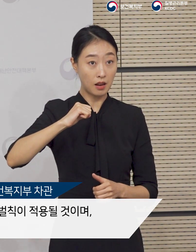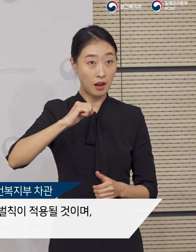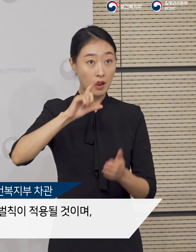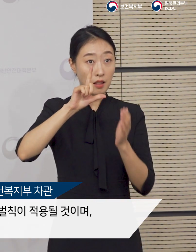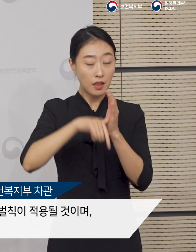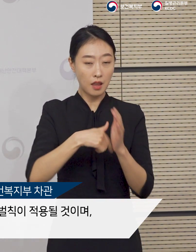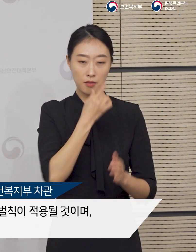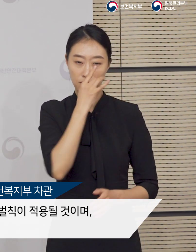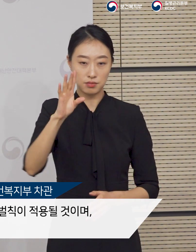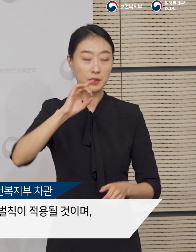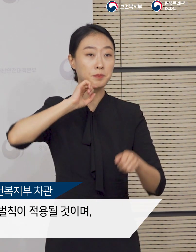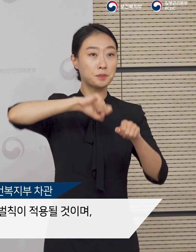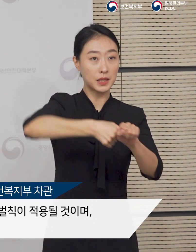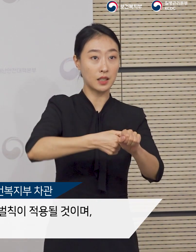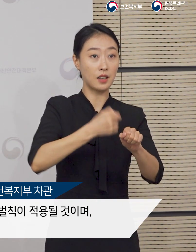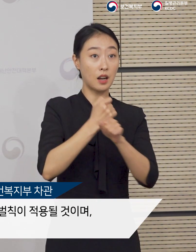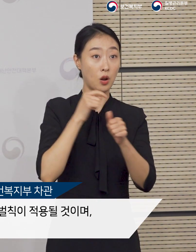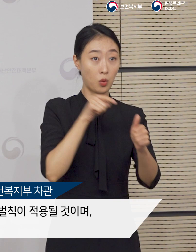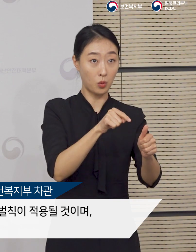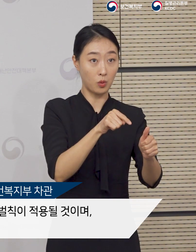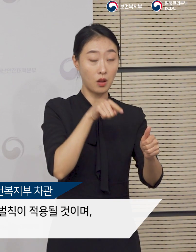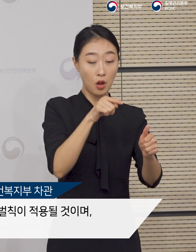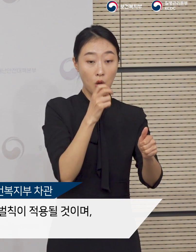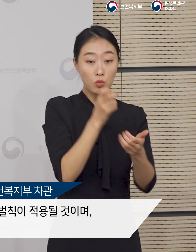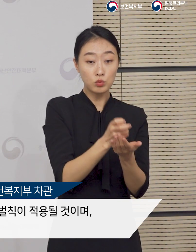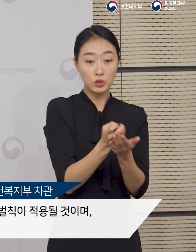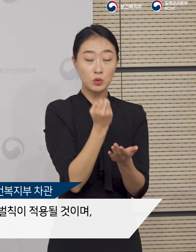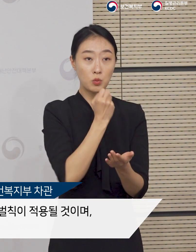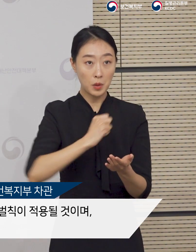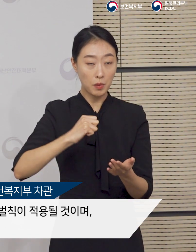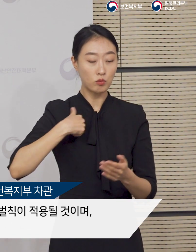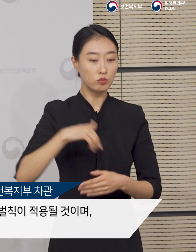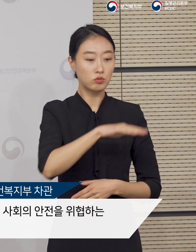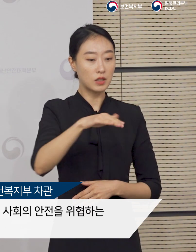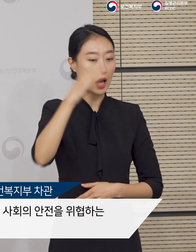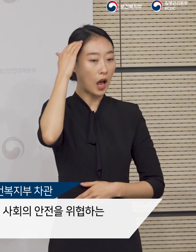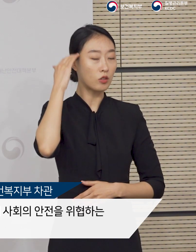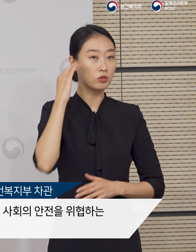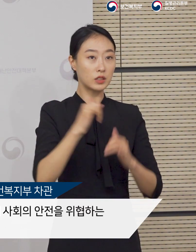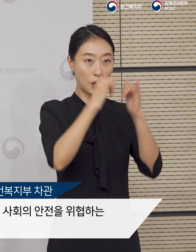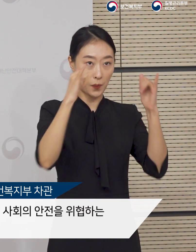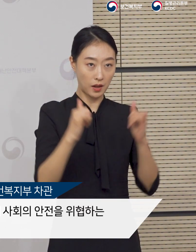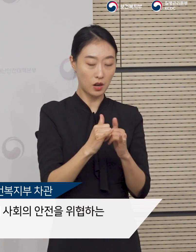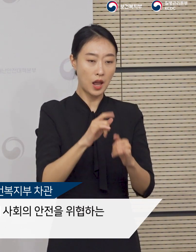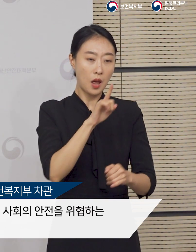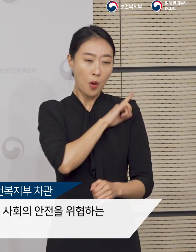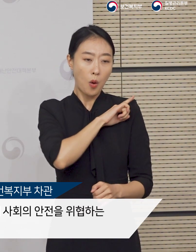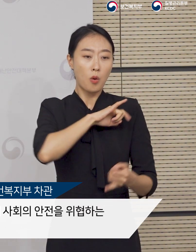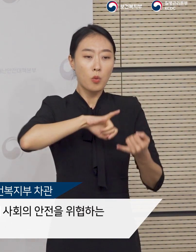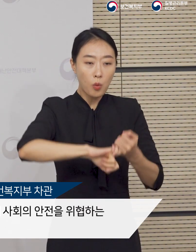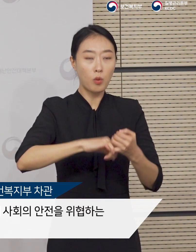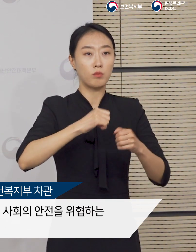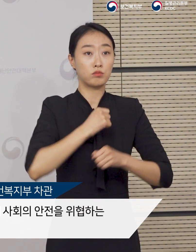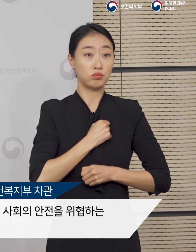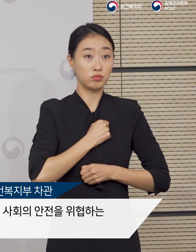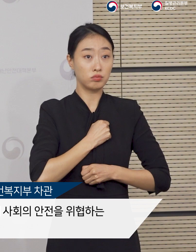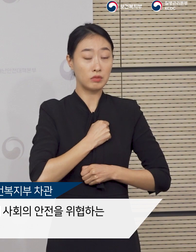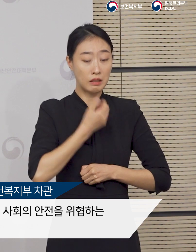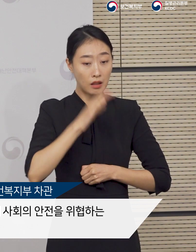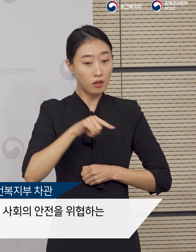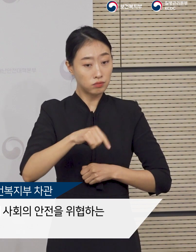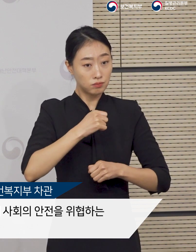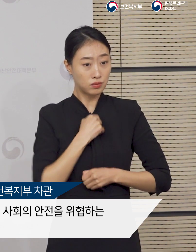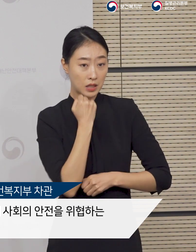적용될 것이며 자가격리 수칙 위반은 우리 사회의 일원으로서 반드시 지켜야 하는 의무를 저버리는 것이자 우리